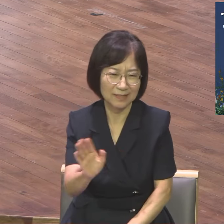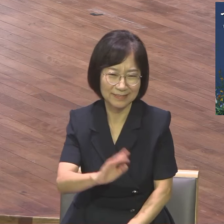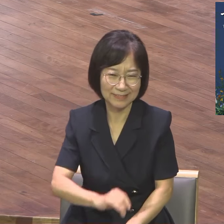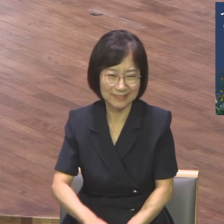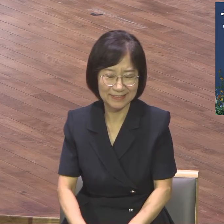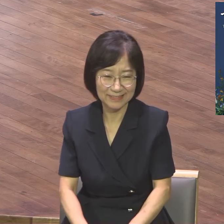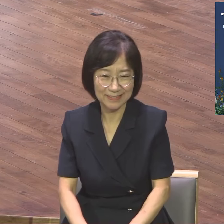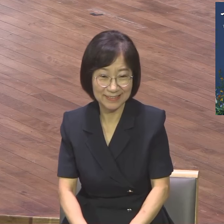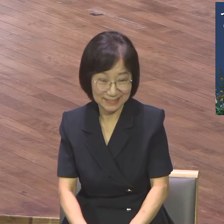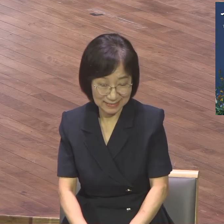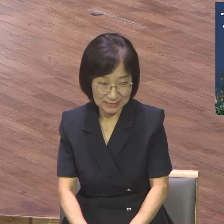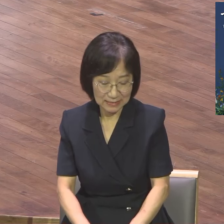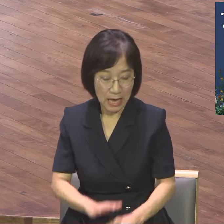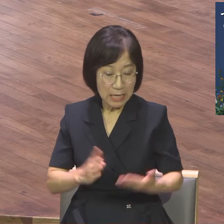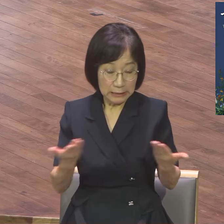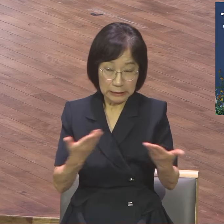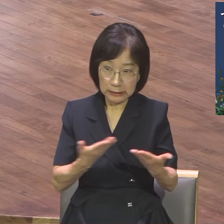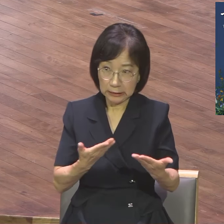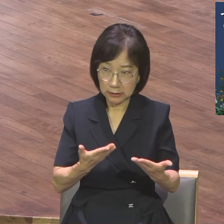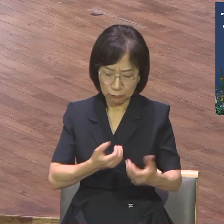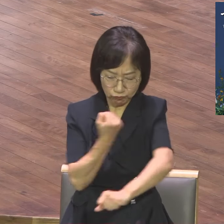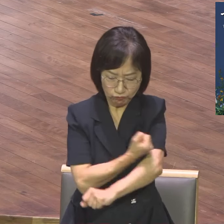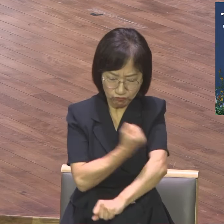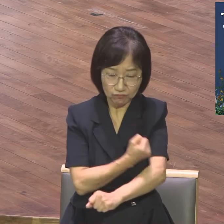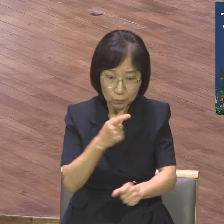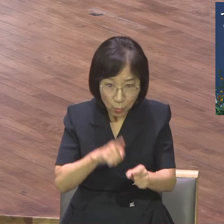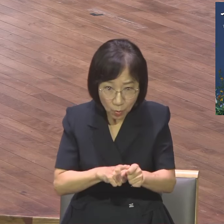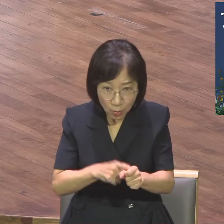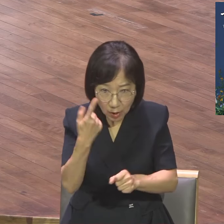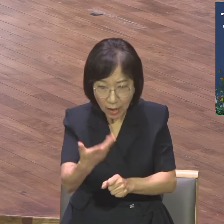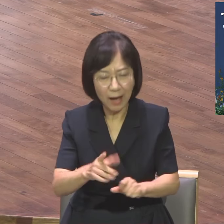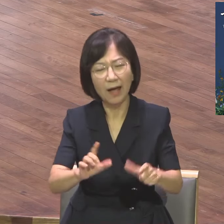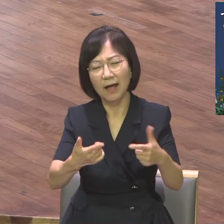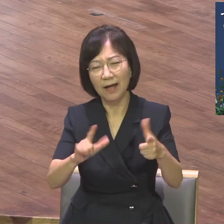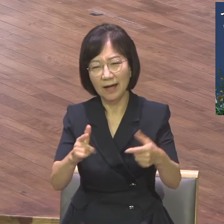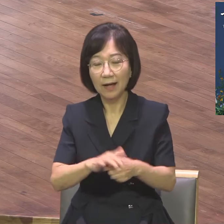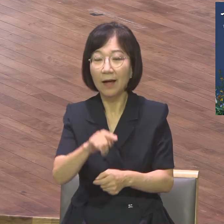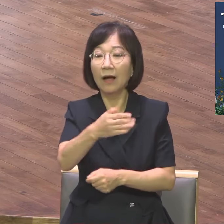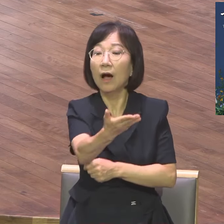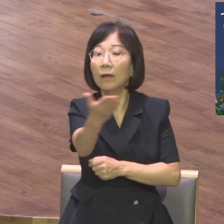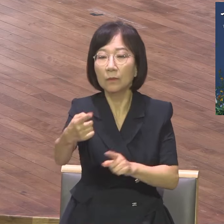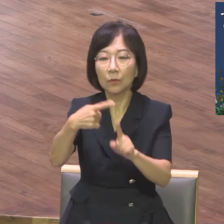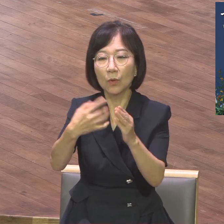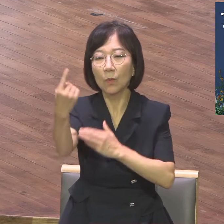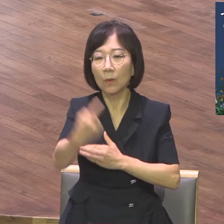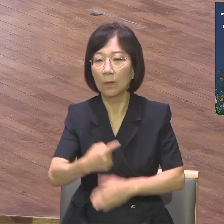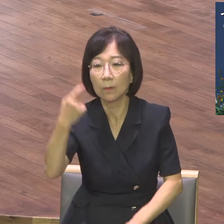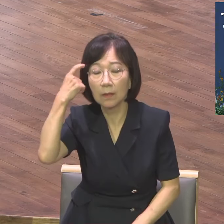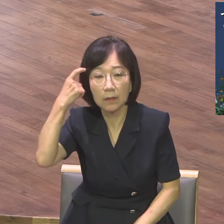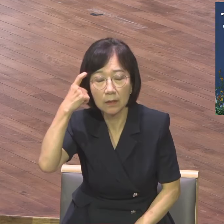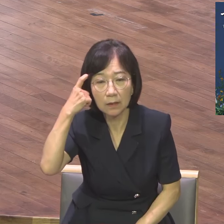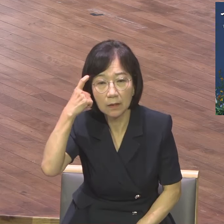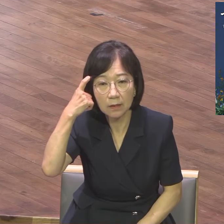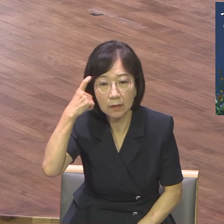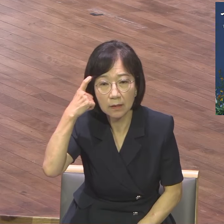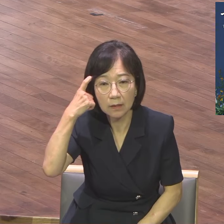종교예요. 뭐 일하러 옵니까? 그 종교라고요. 교회 왜 나옵니까?